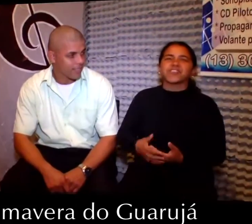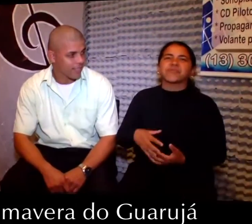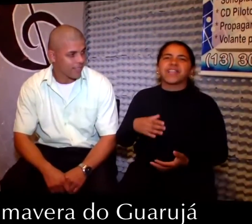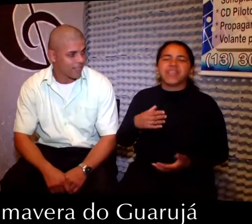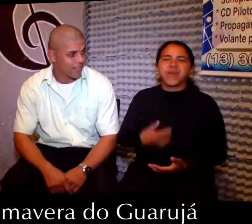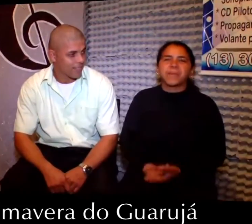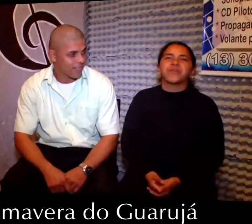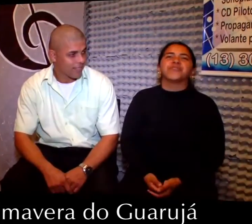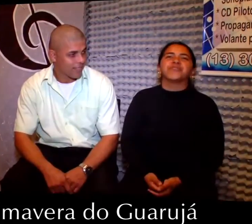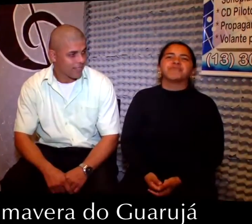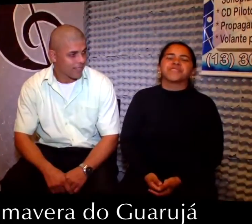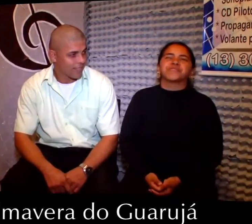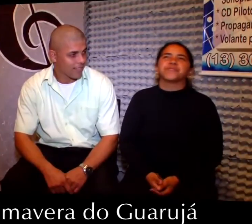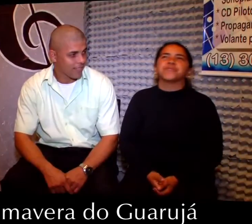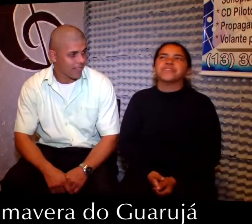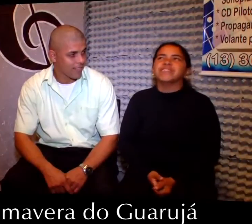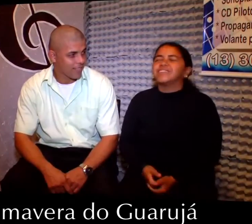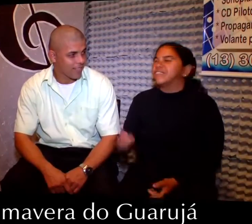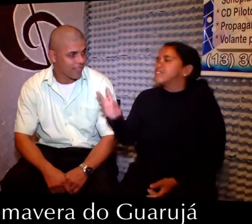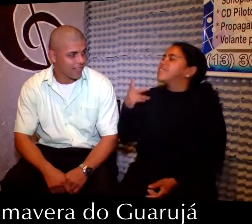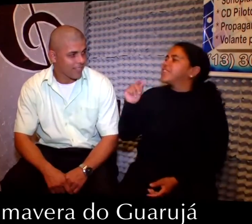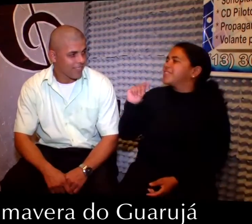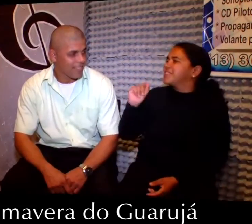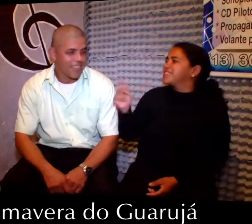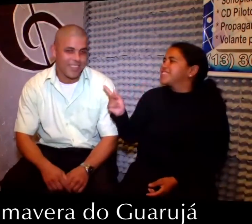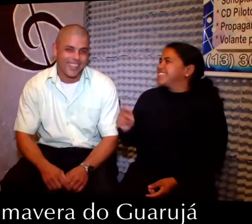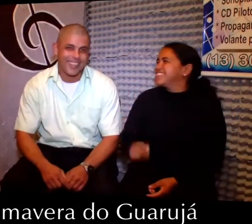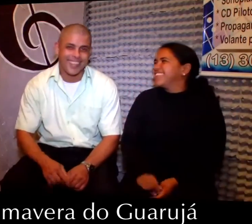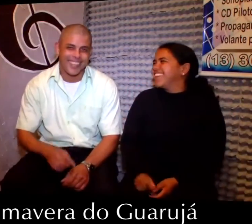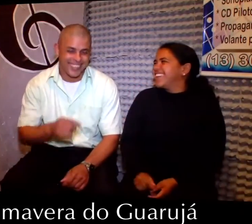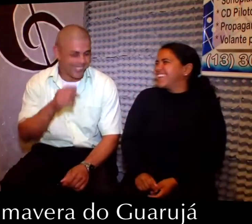é aqui na igreja, porque ele tem o apoio do nosso pastor.